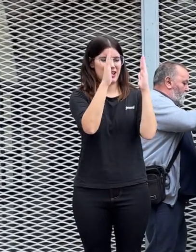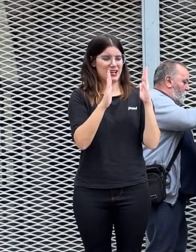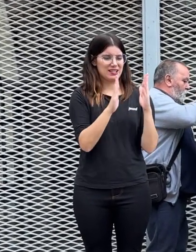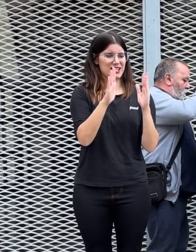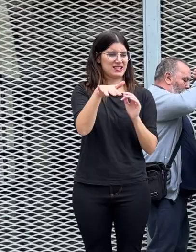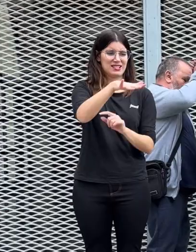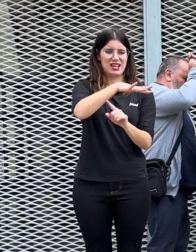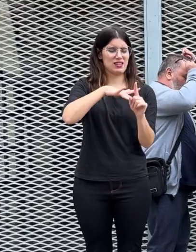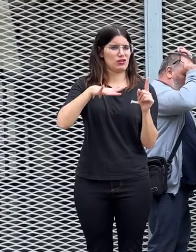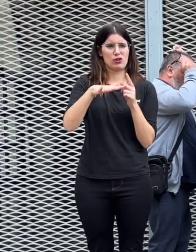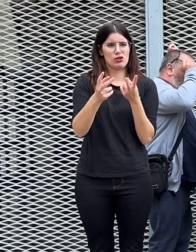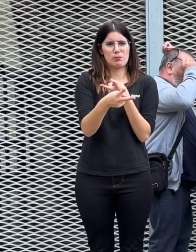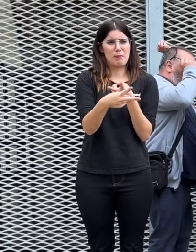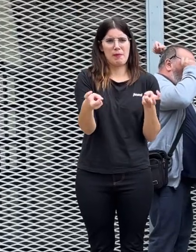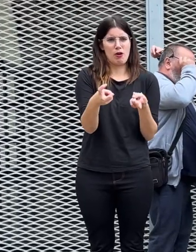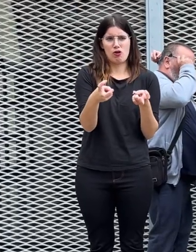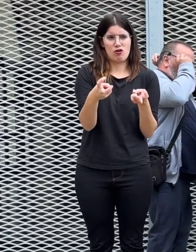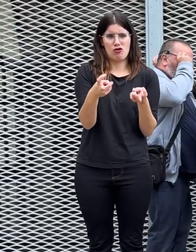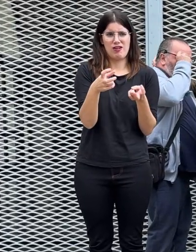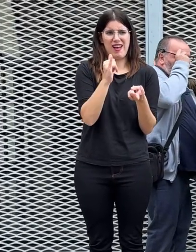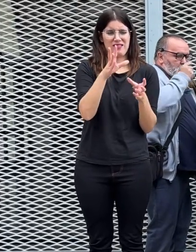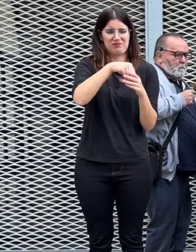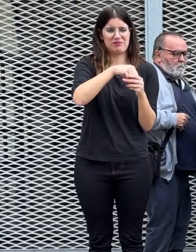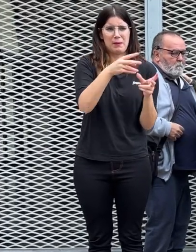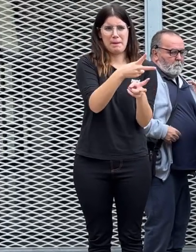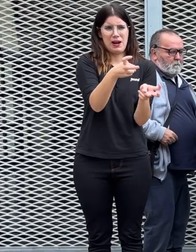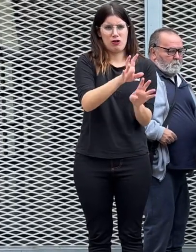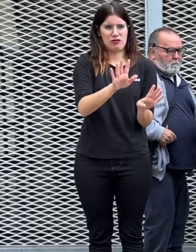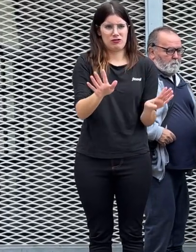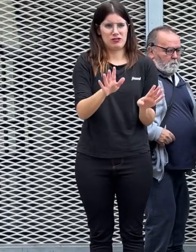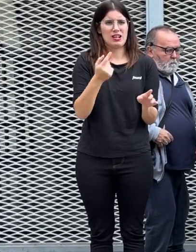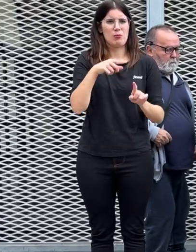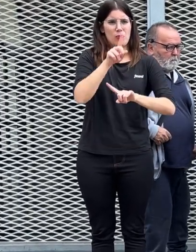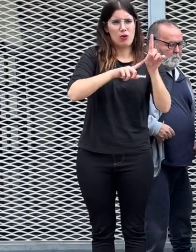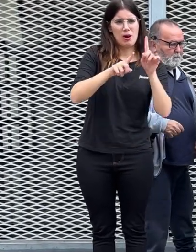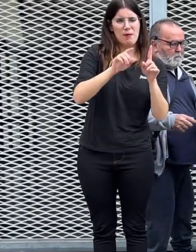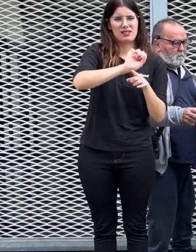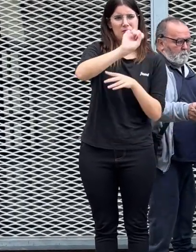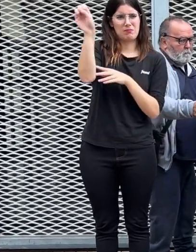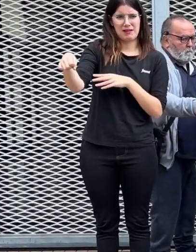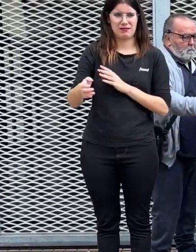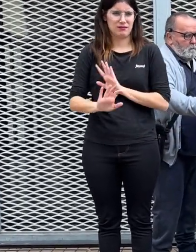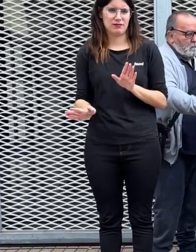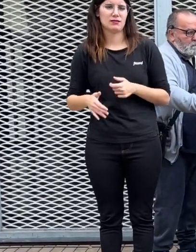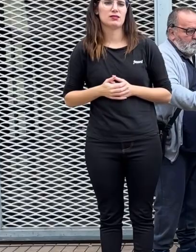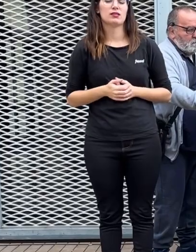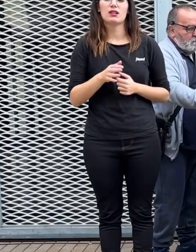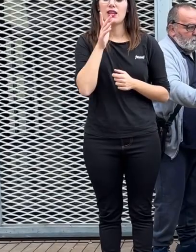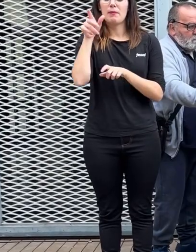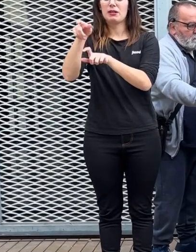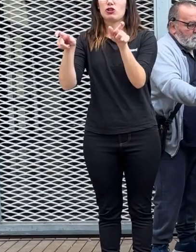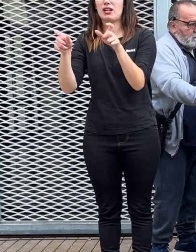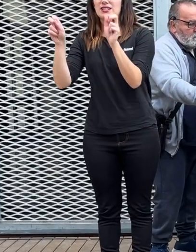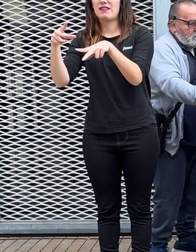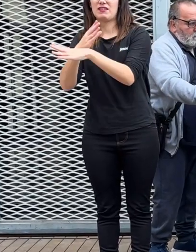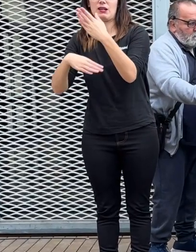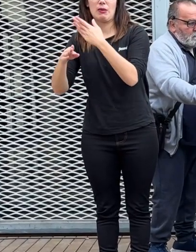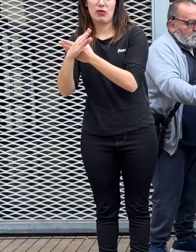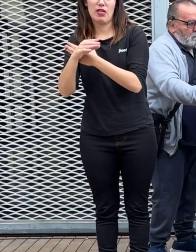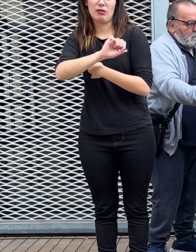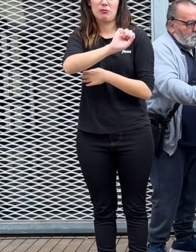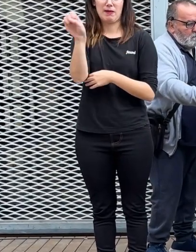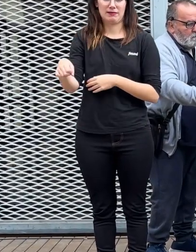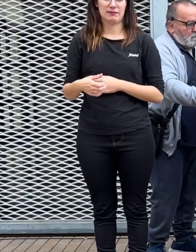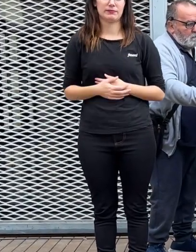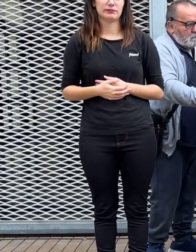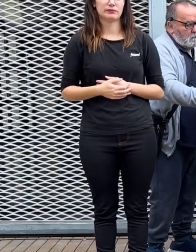entorns pitjors equipats i amb més riscos estructurals, que les persones amb discapacitat